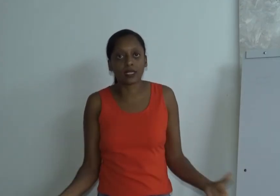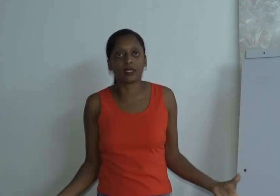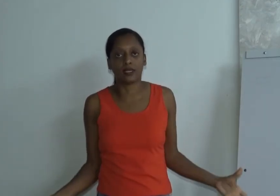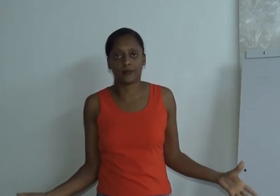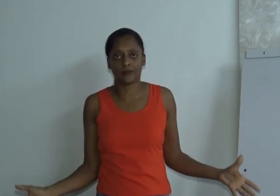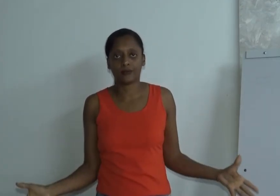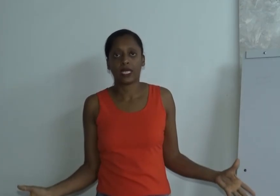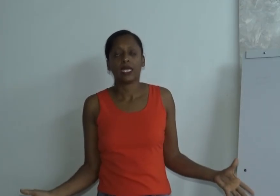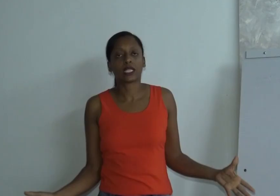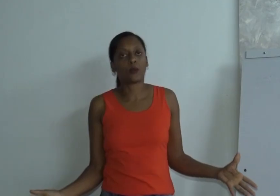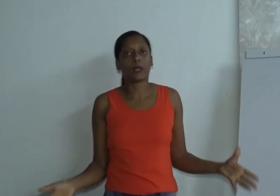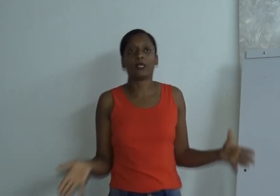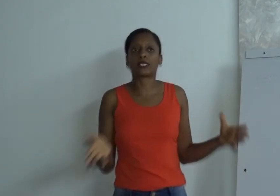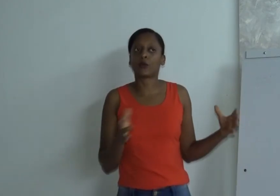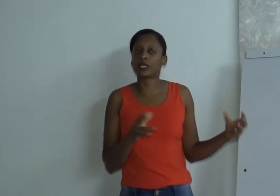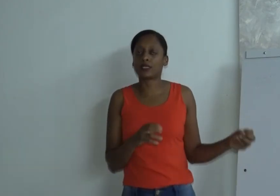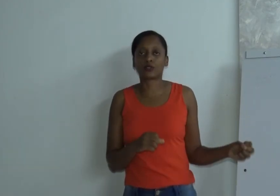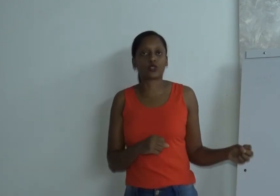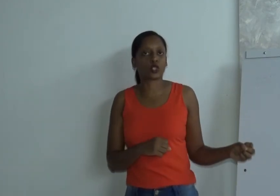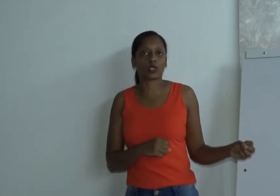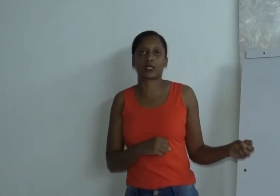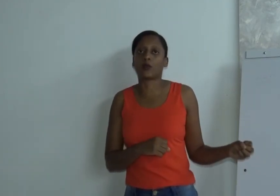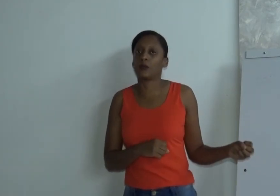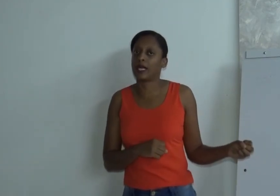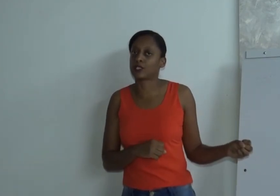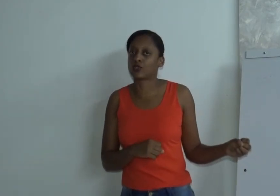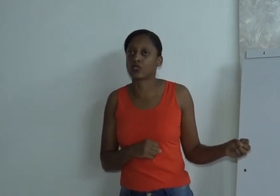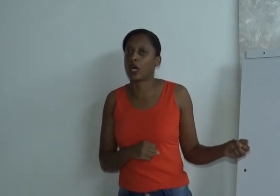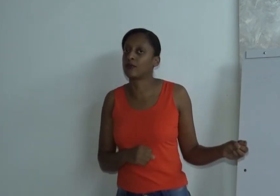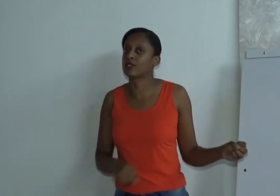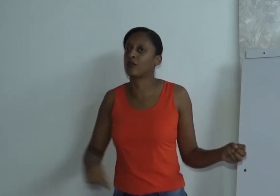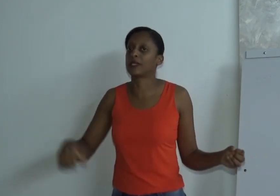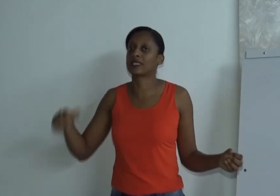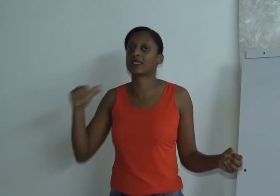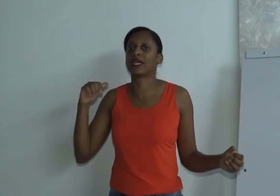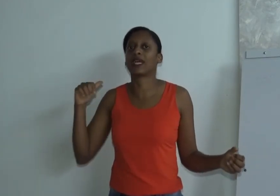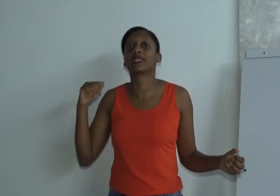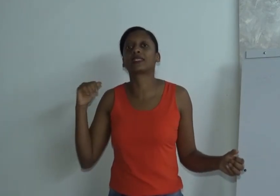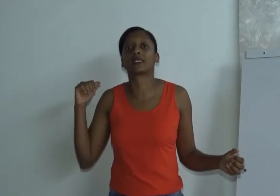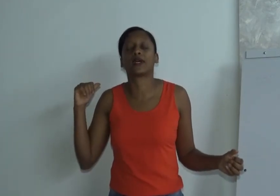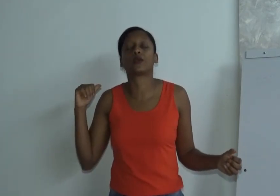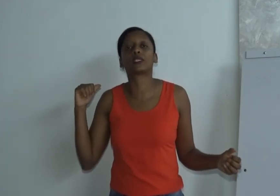envelhecida. Então, para mim, se eu preciso de osteoblastos novos, eu vou precisar lá das células